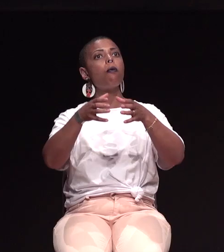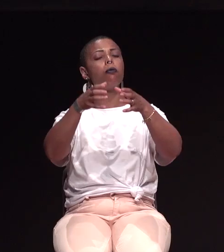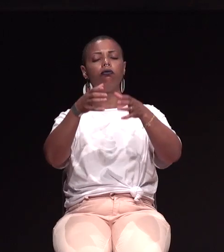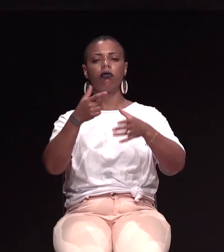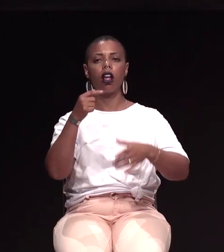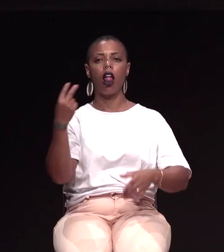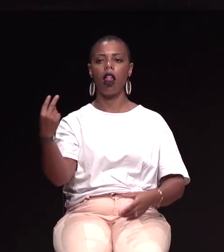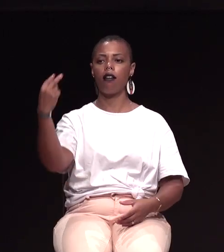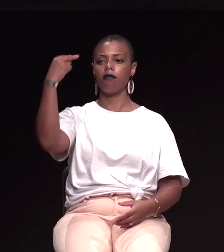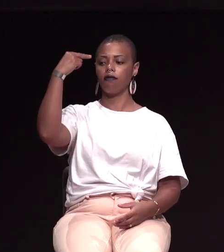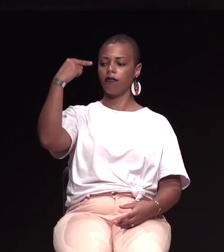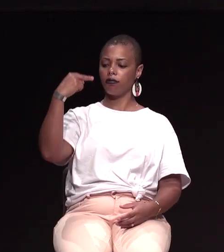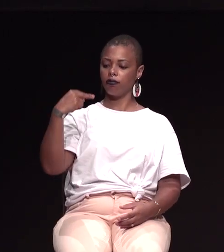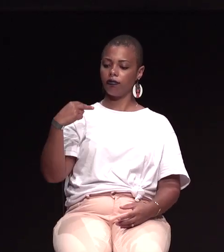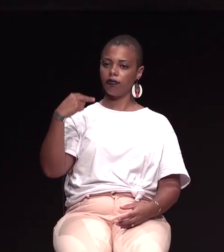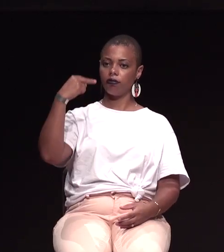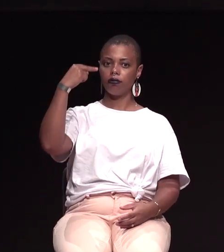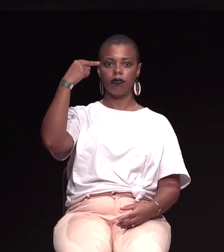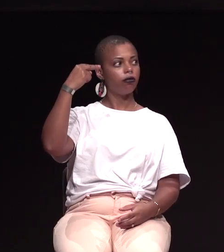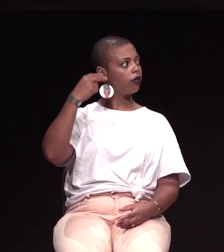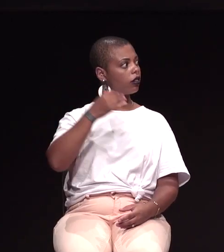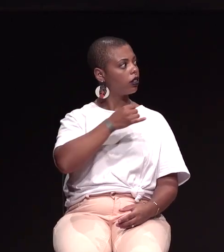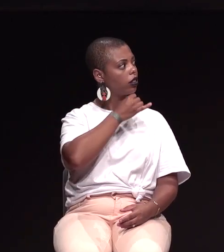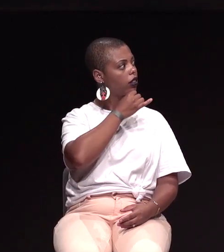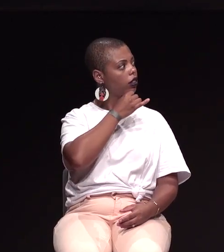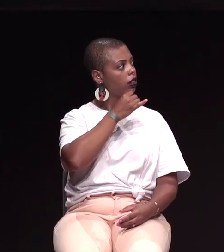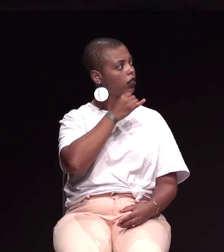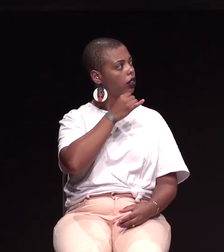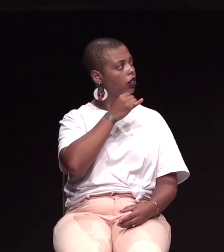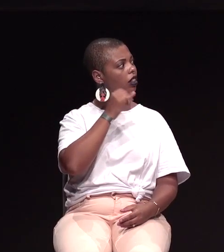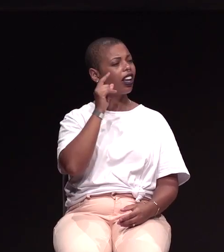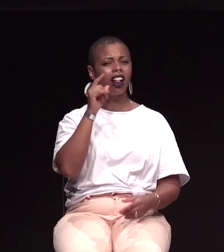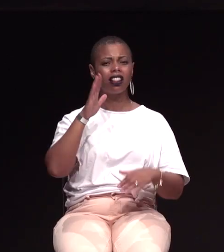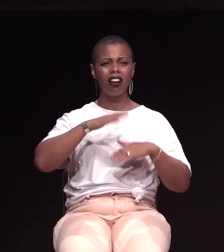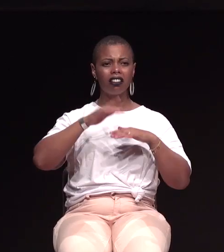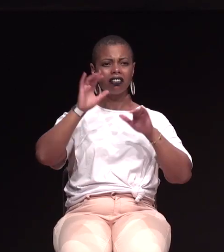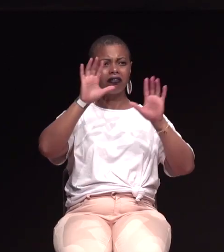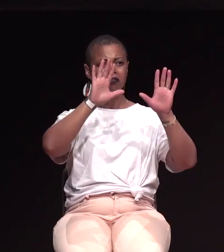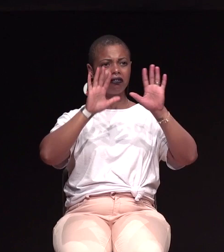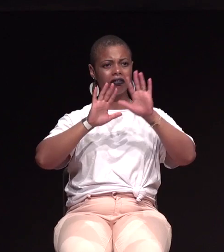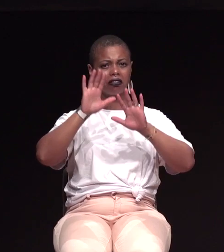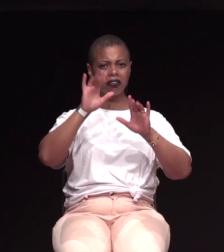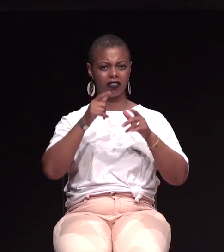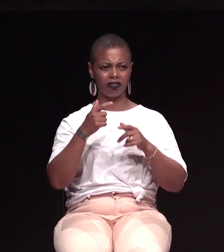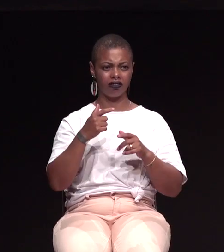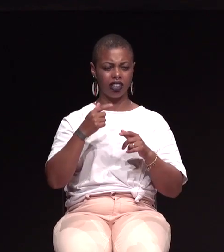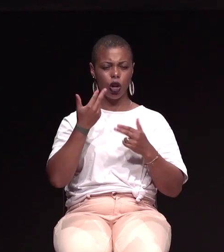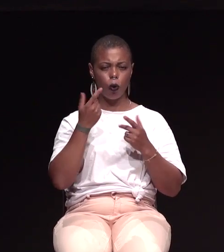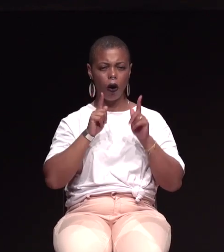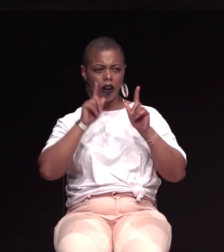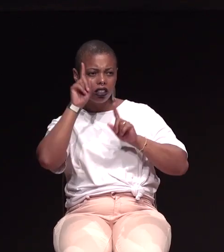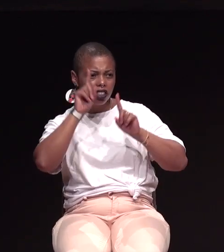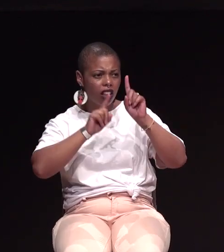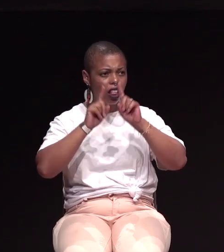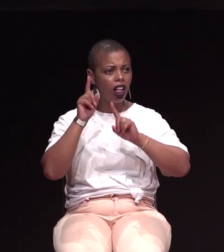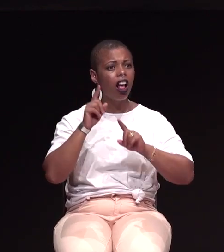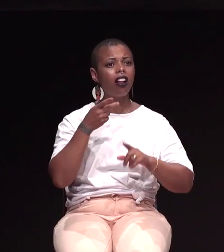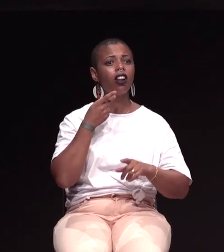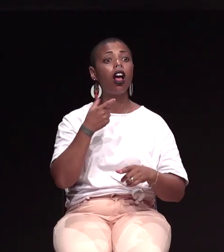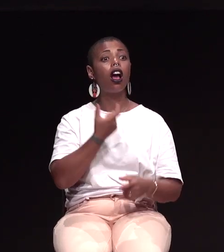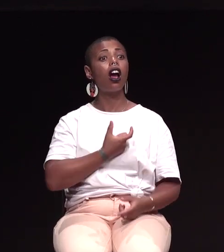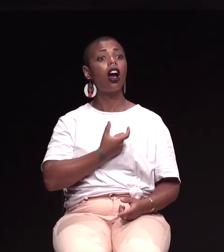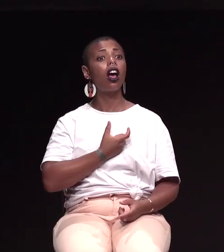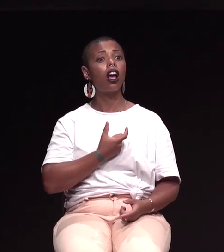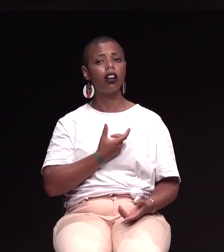me via e ficava fazendo um quadradinho assim para mim. O que está falando? Quando eu cheguei perto dele, ele... o crachá. Eu